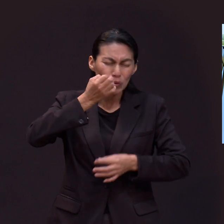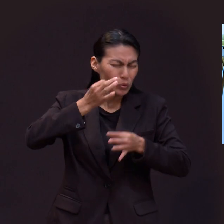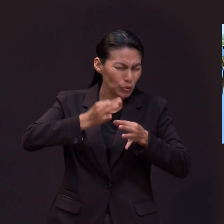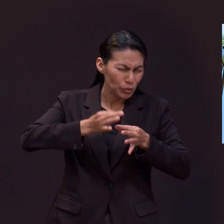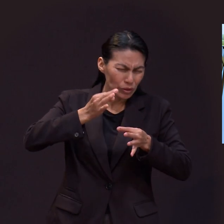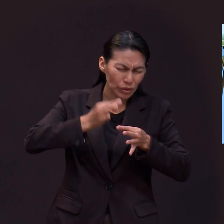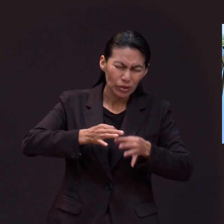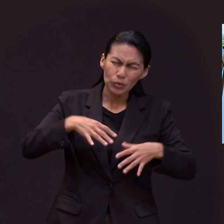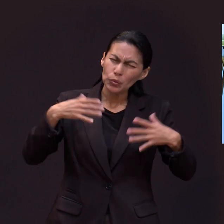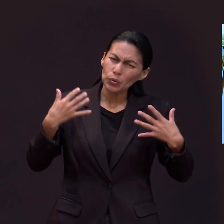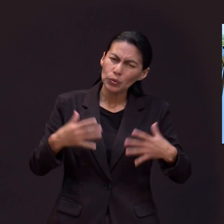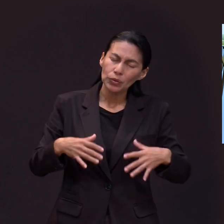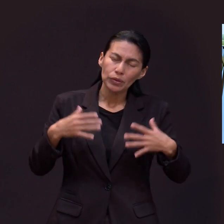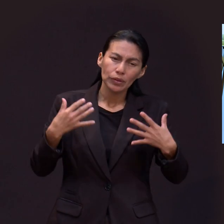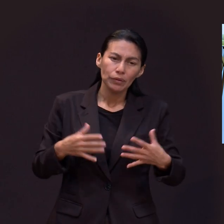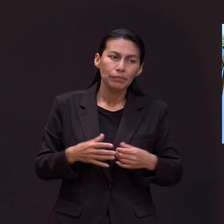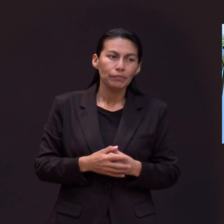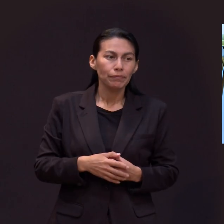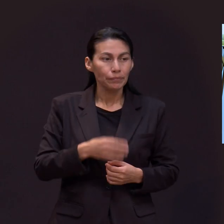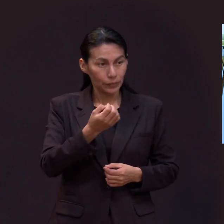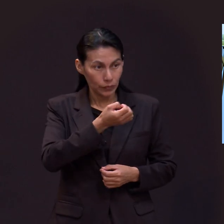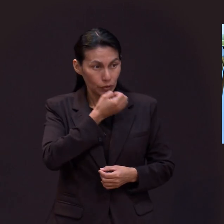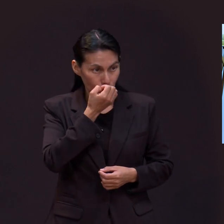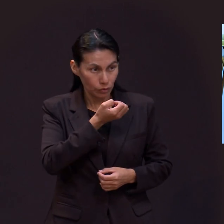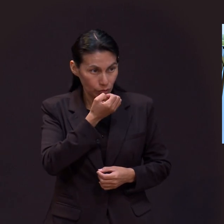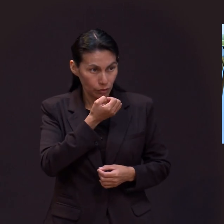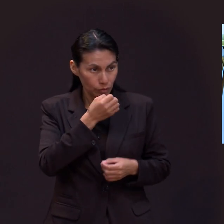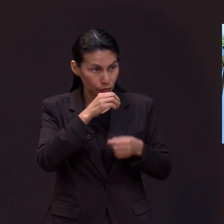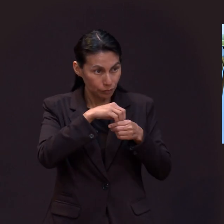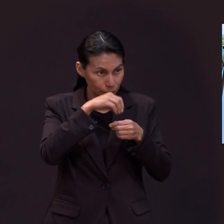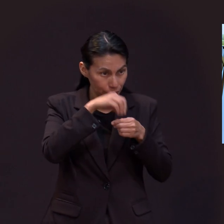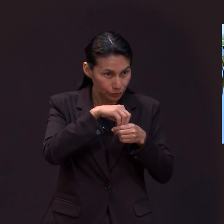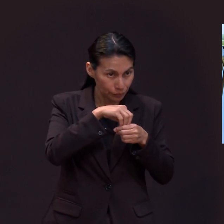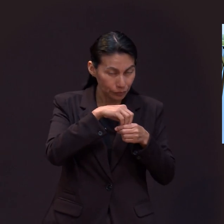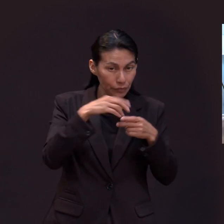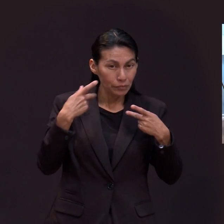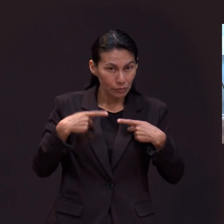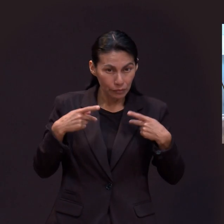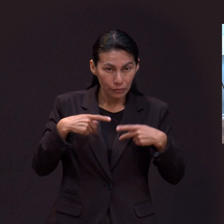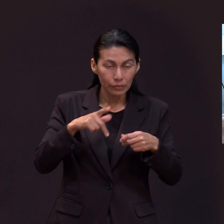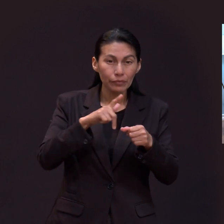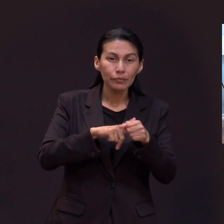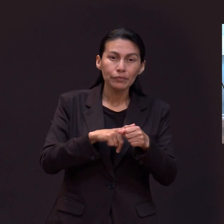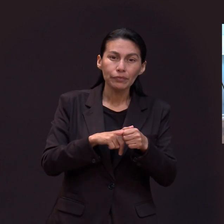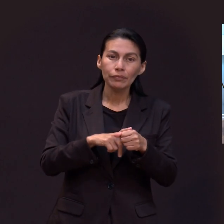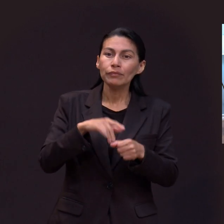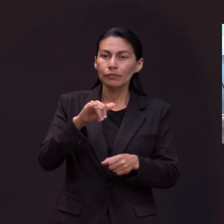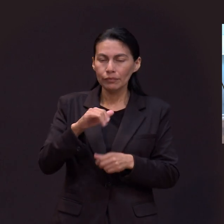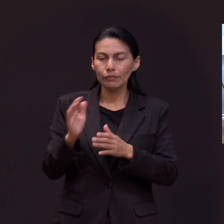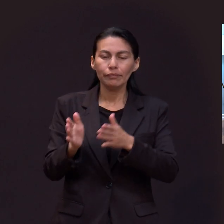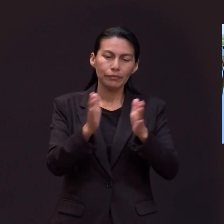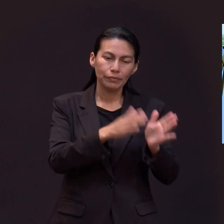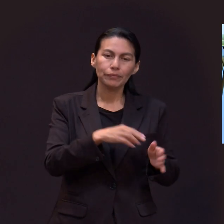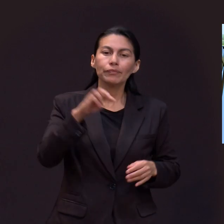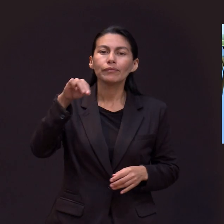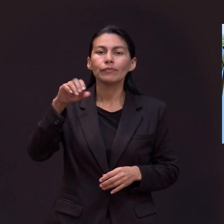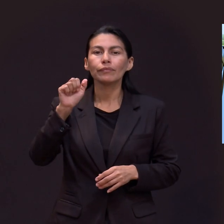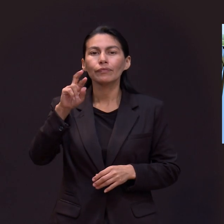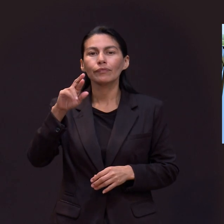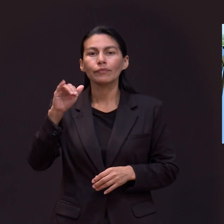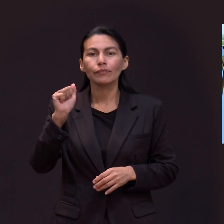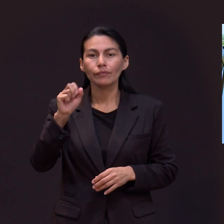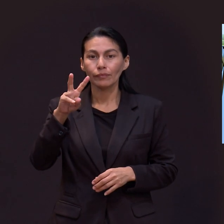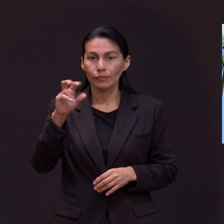orar fervientemente en oraciones privadas personales maría